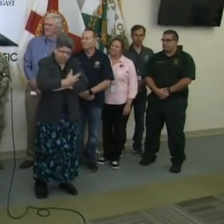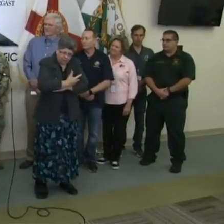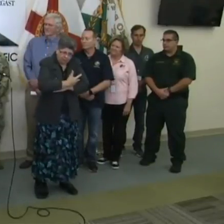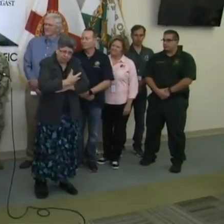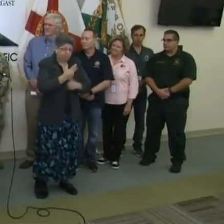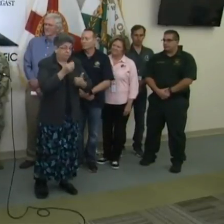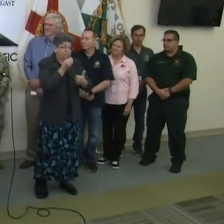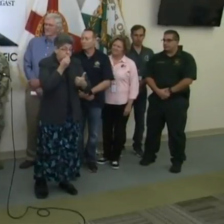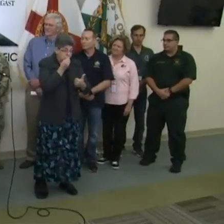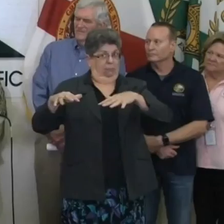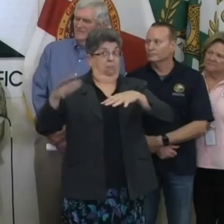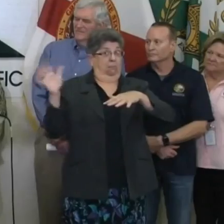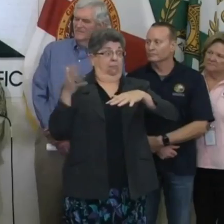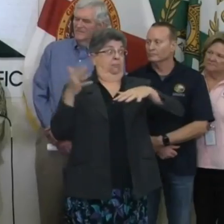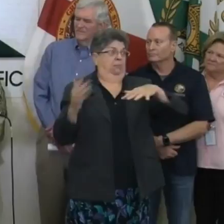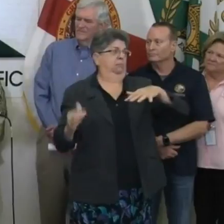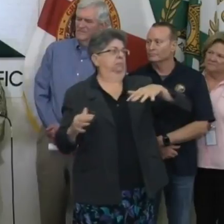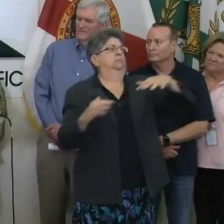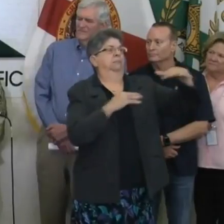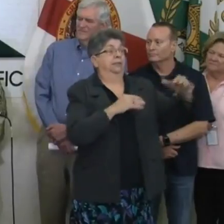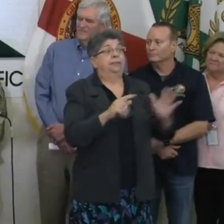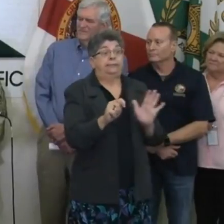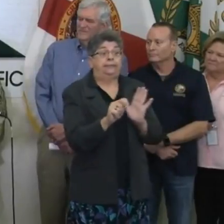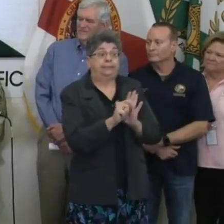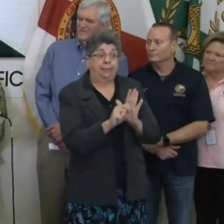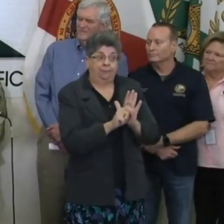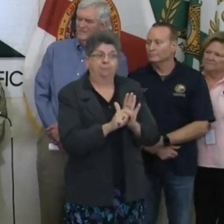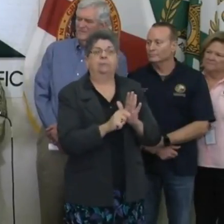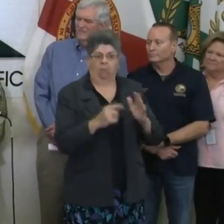уникнути. Тому або готуйтеся, або тікайте, якщо оголосили евакуацію.